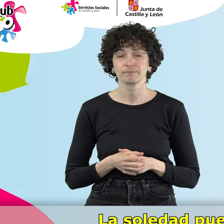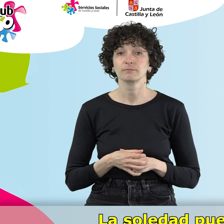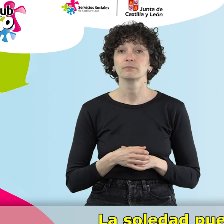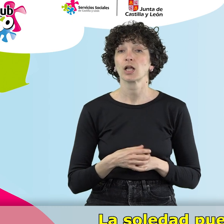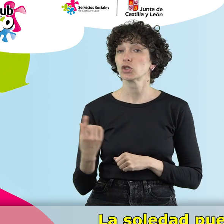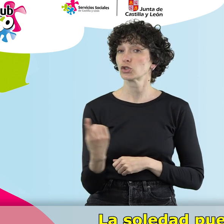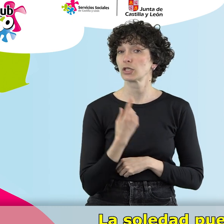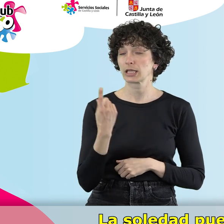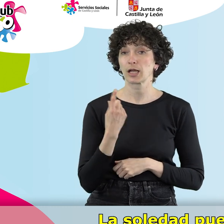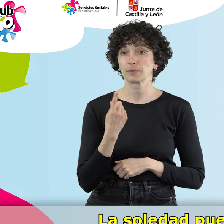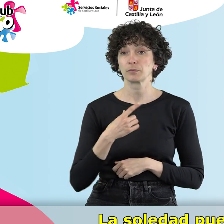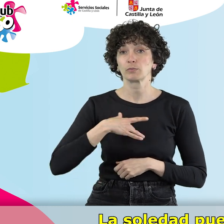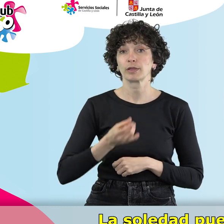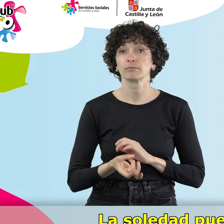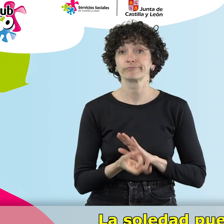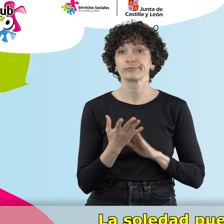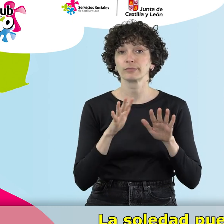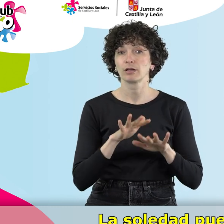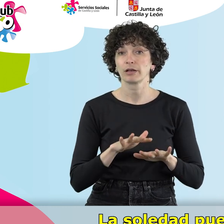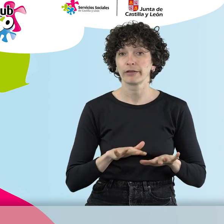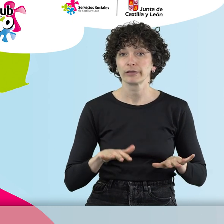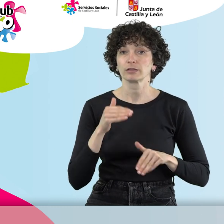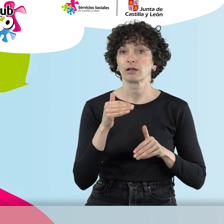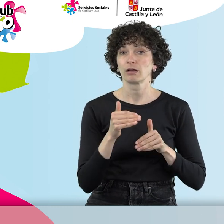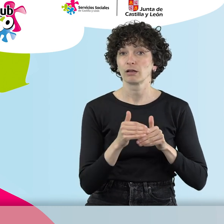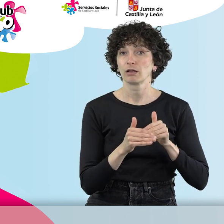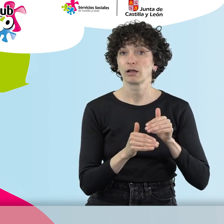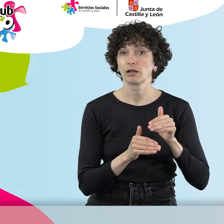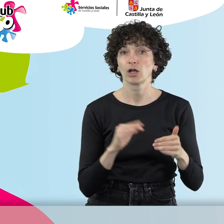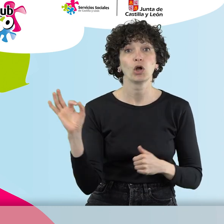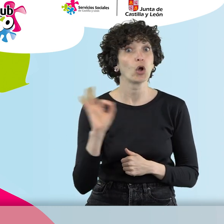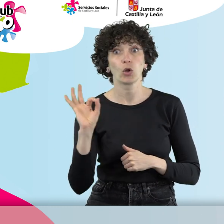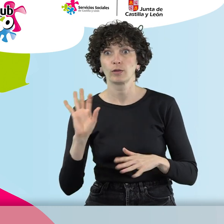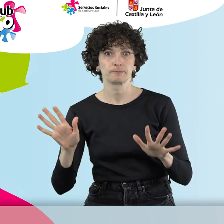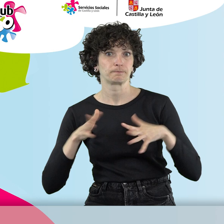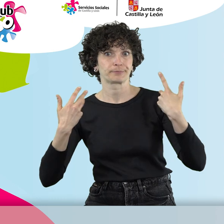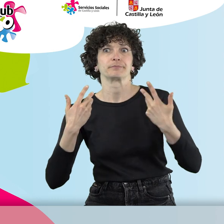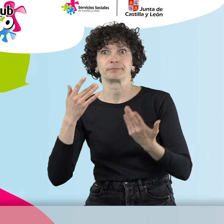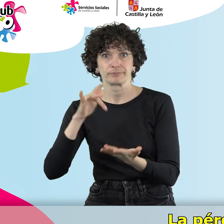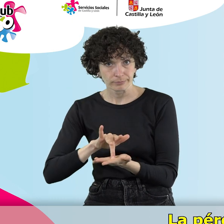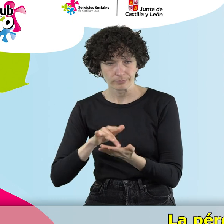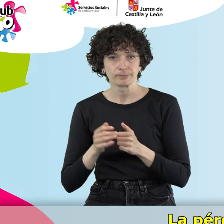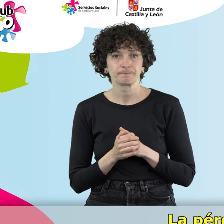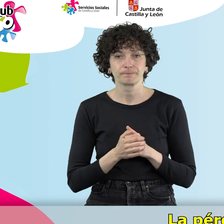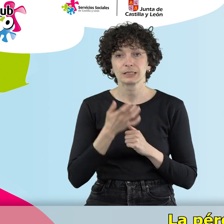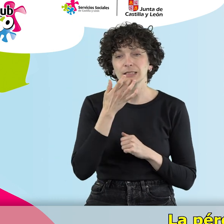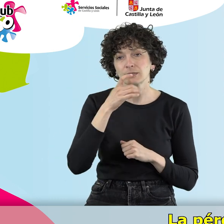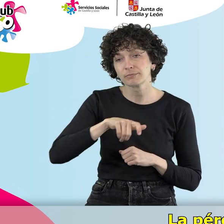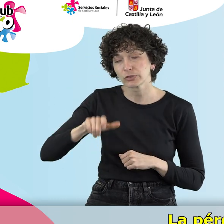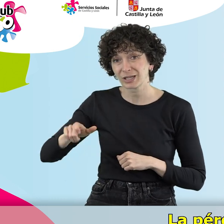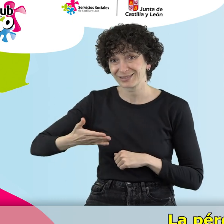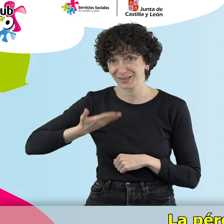La soledad puede aparecer de manera lenta y progresiva o irrumpir abruptamente. La pérdida de